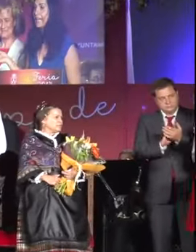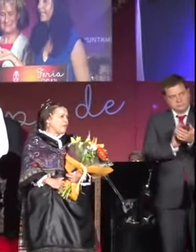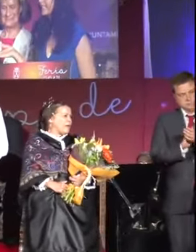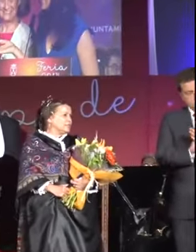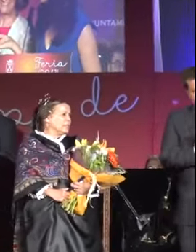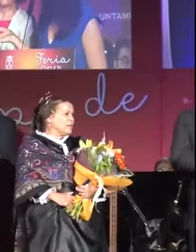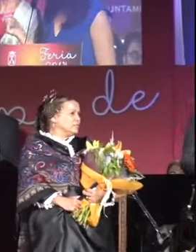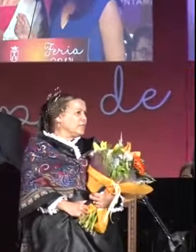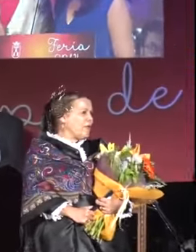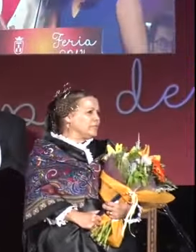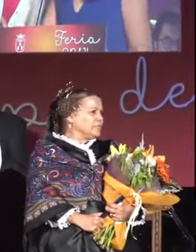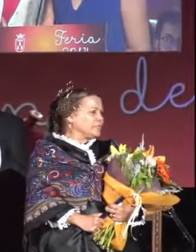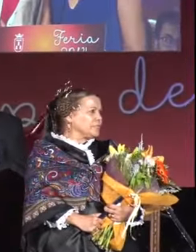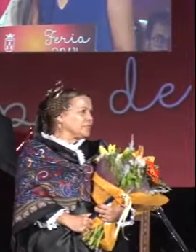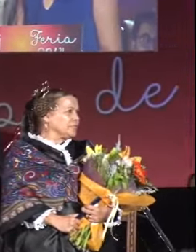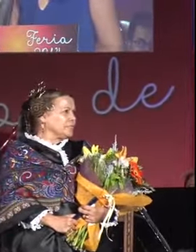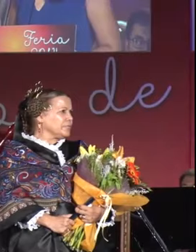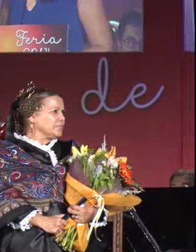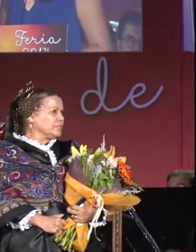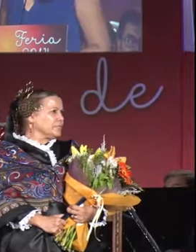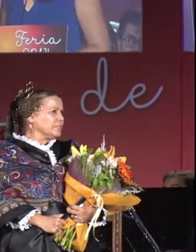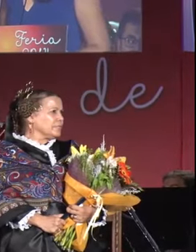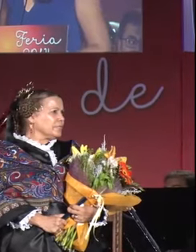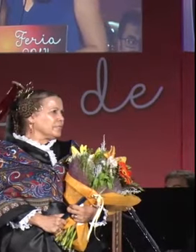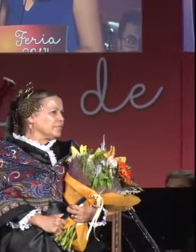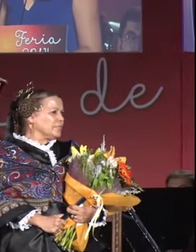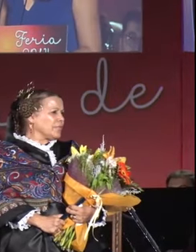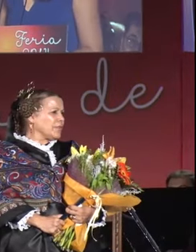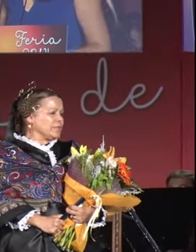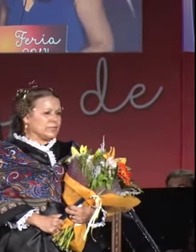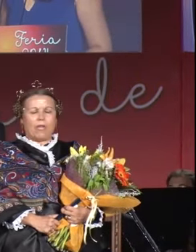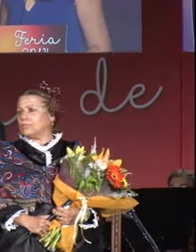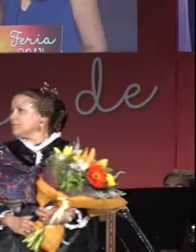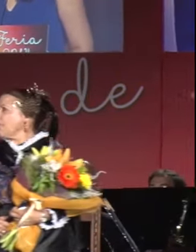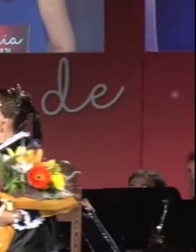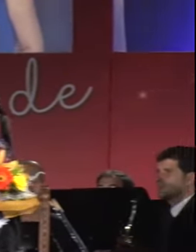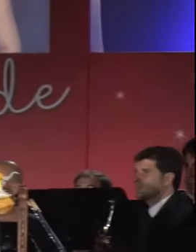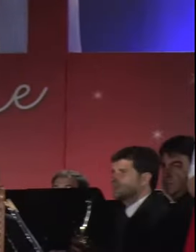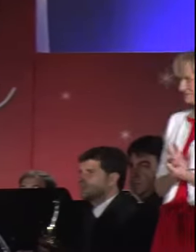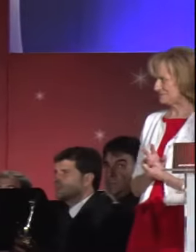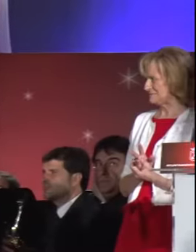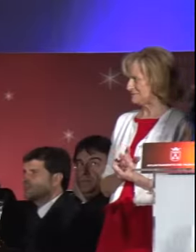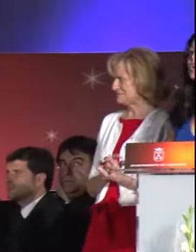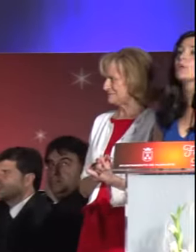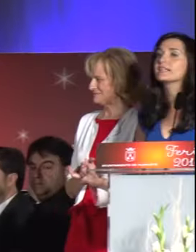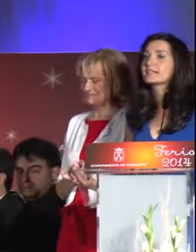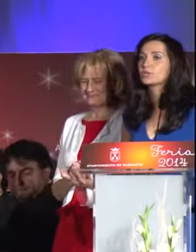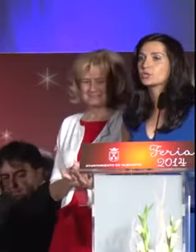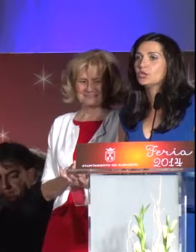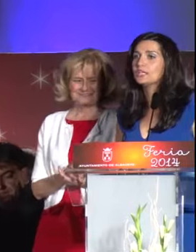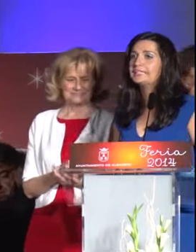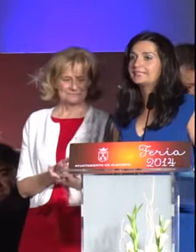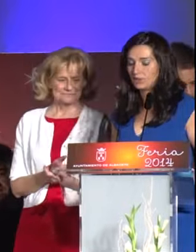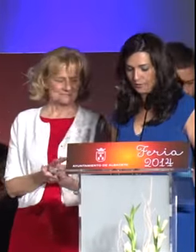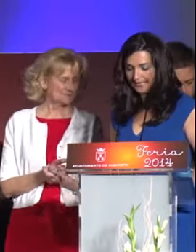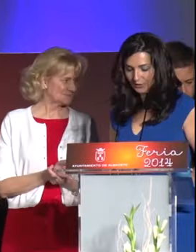La alcaldesa y el concejal les van a hacer entrega de un alfiler de plata con el escudo de Albacete y un diploma que les acredita como manchegos